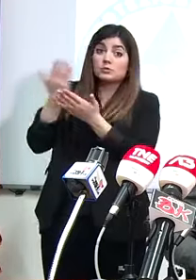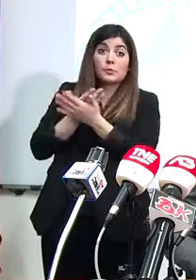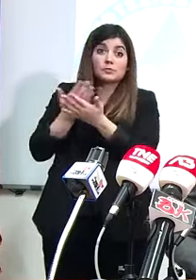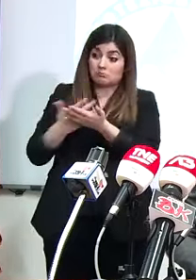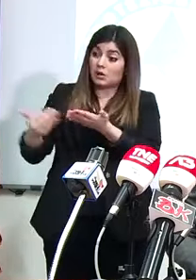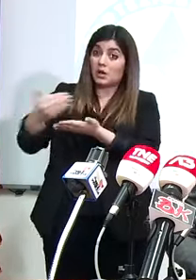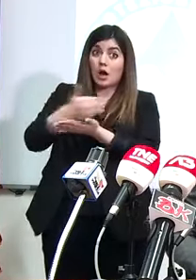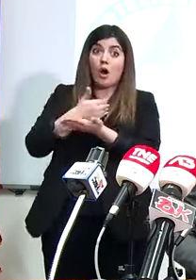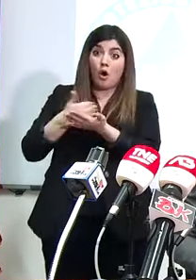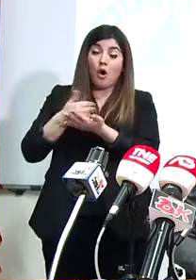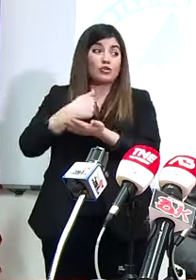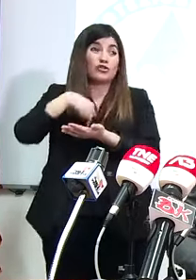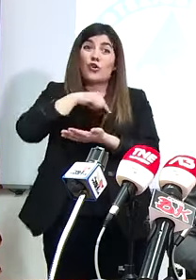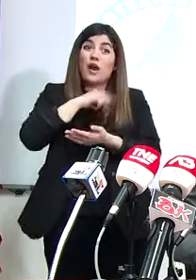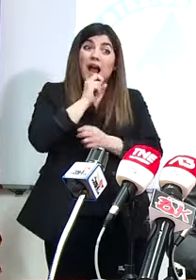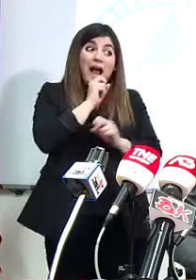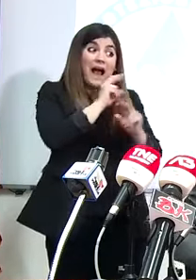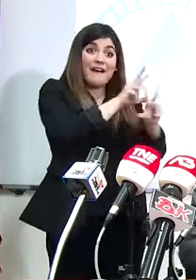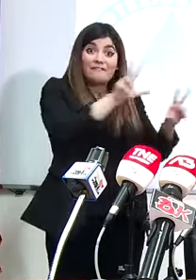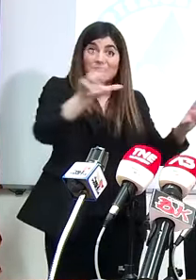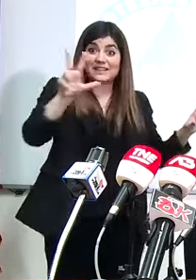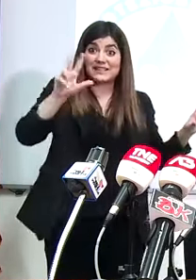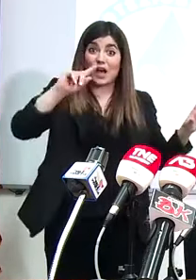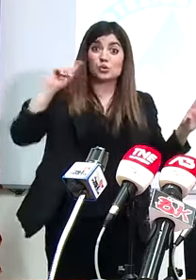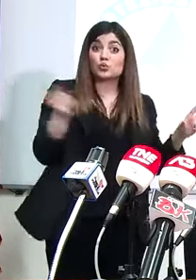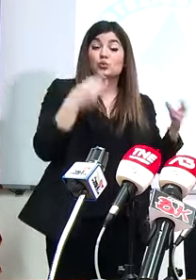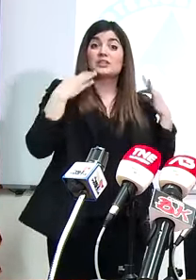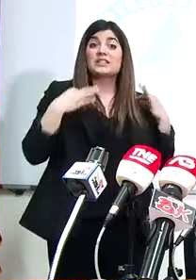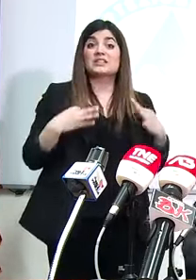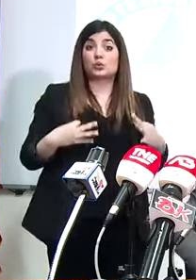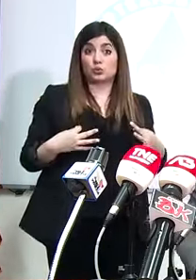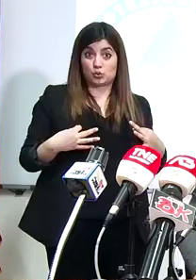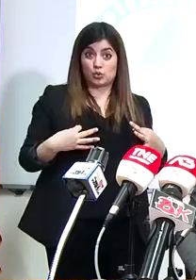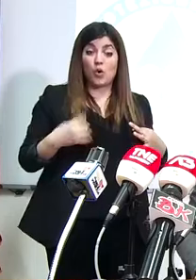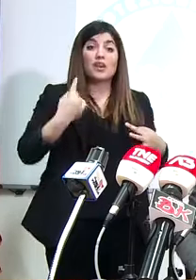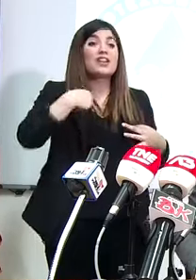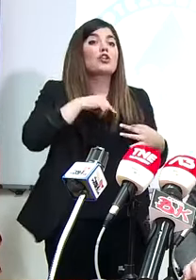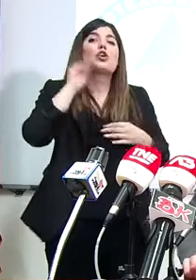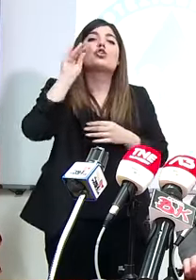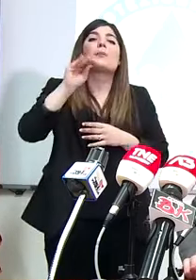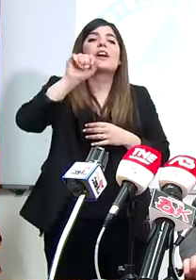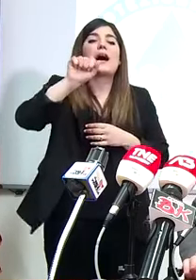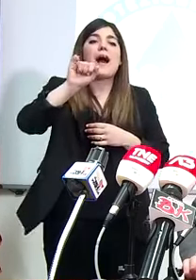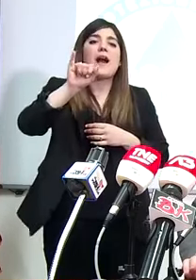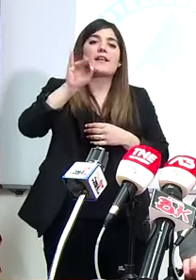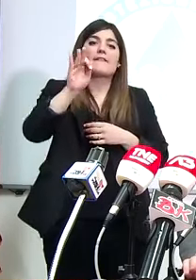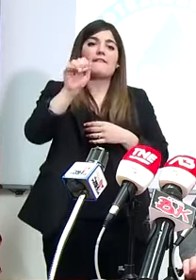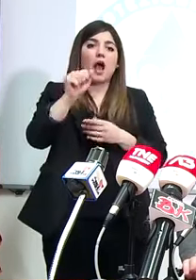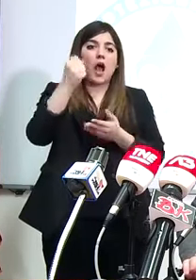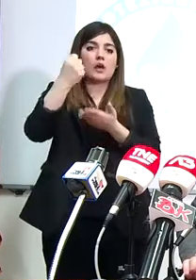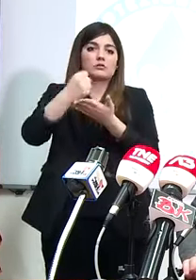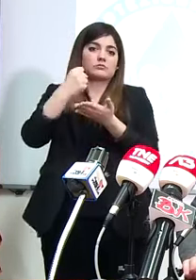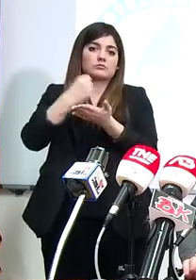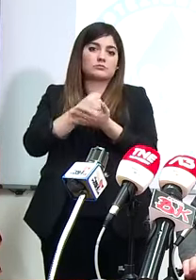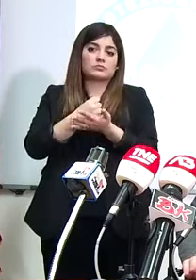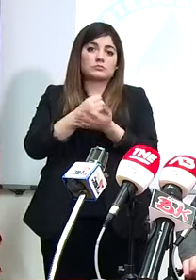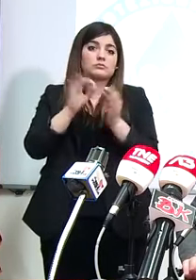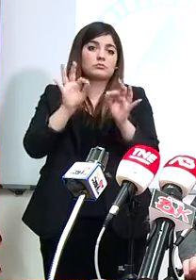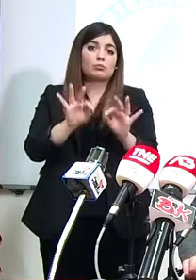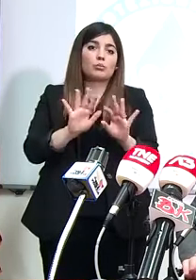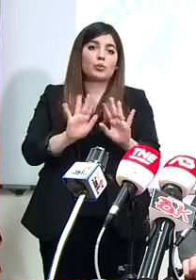venivano lavorate e abbiamo chiesto la validazione punto la cosa dobbiamo fare mi